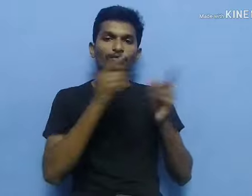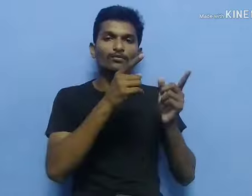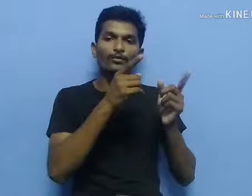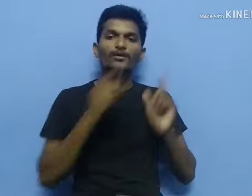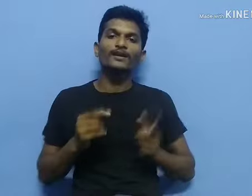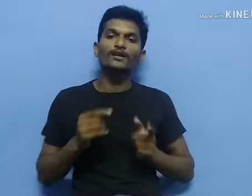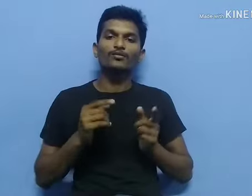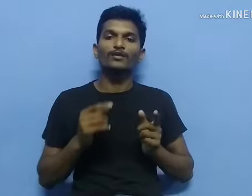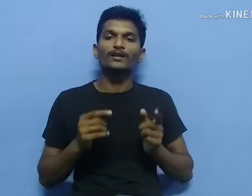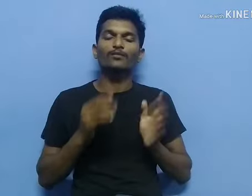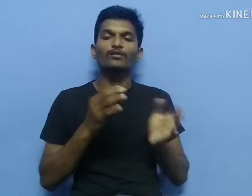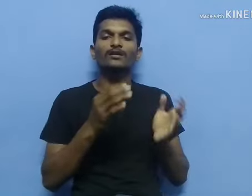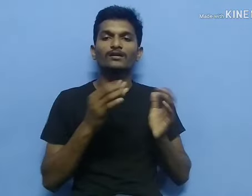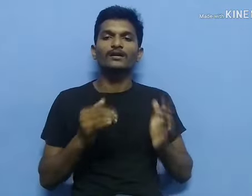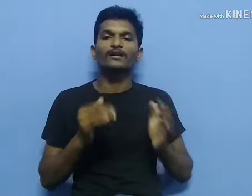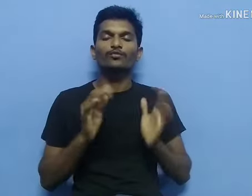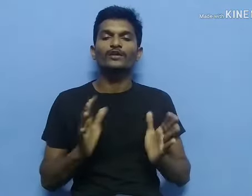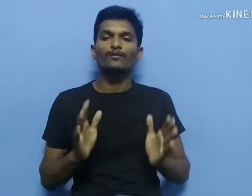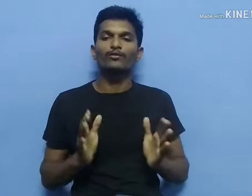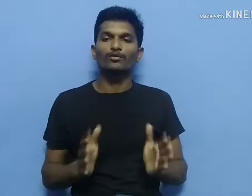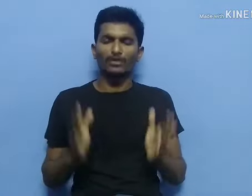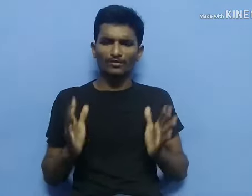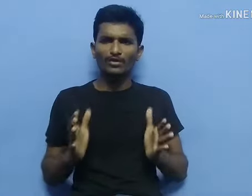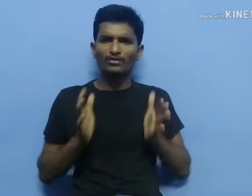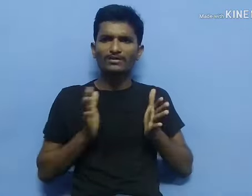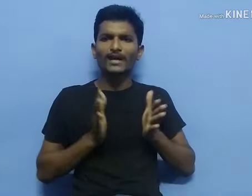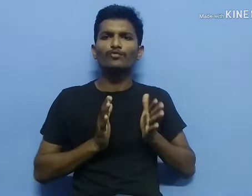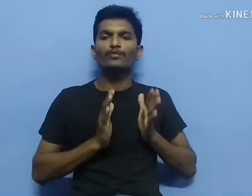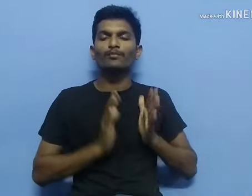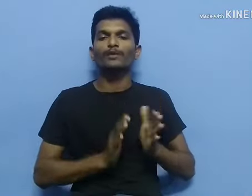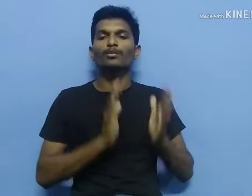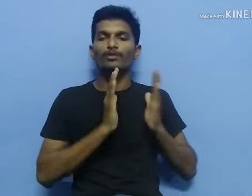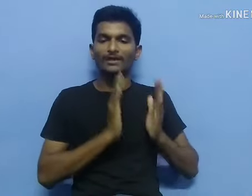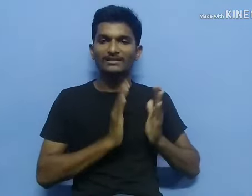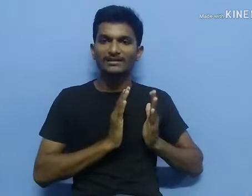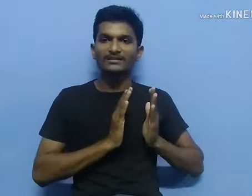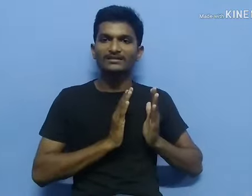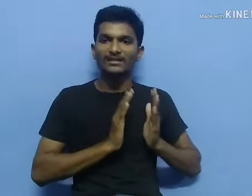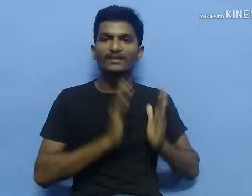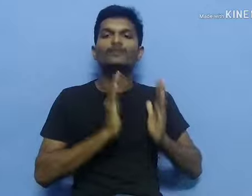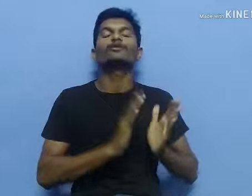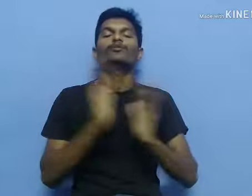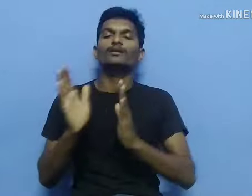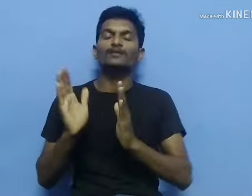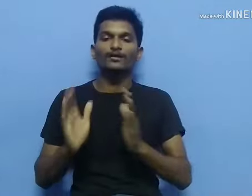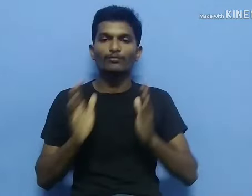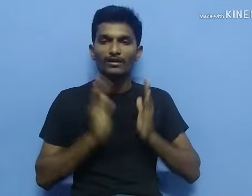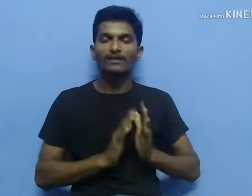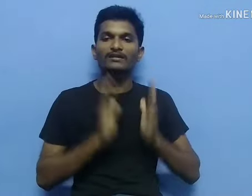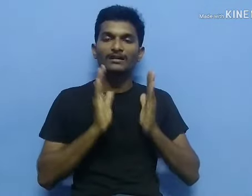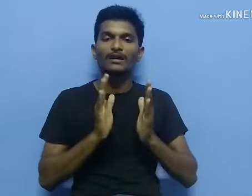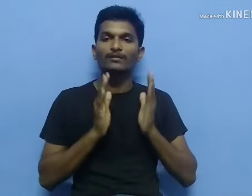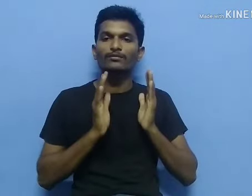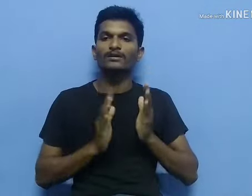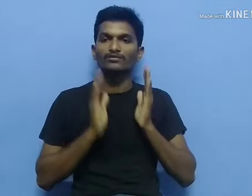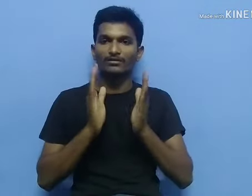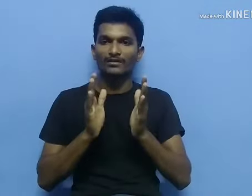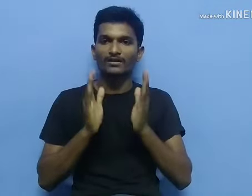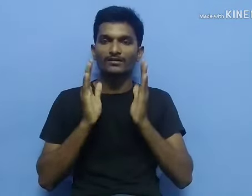ஒரு பொண்ணுக்கு எனக்கு பிடிக்கல, பொண்ணுங்களுக்கு எல்லாம் என்ன பிடிக்காம போயிருமோ, அந்த மாதிரி ஒரு தாழ்வு மனப்பான்மை உங்க மனசுல இருந்துச்சுன்னா இந்த வீடியோ பார்த்ததுக்கு அப்புறமே அது இருக்காது அப்படிங்கறத சொல்றதுக்காக இந்த